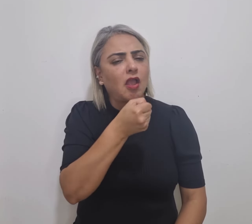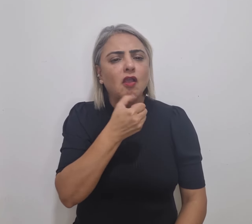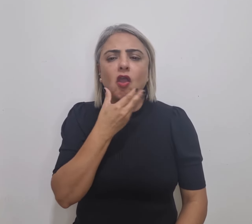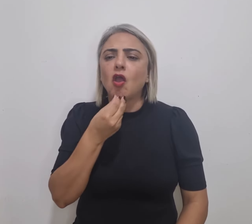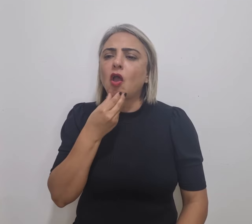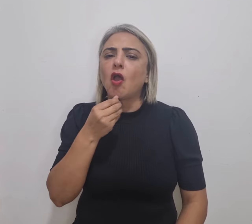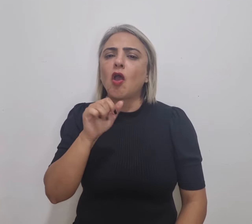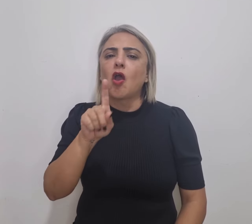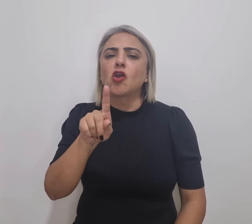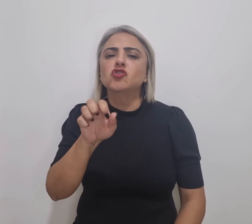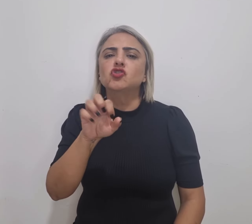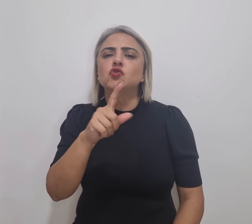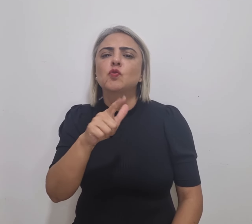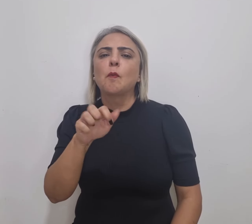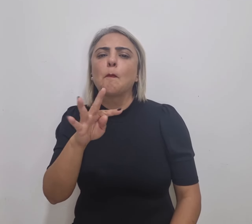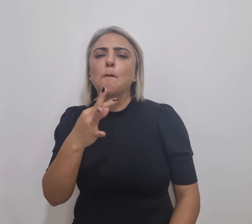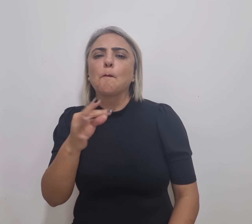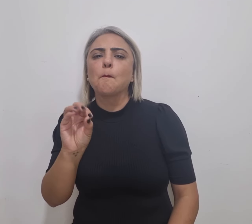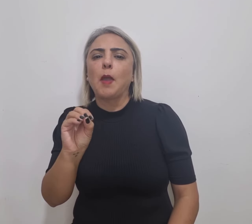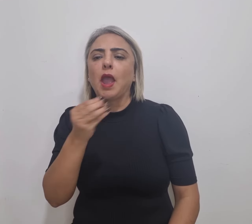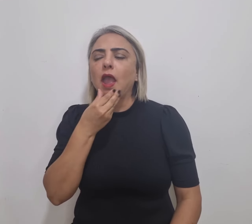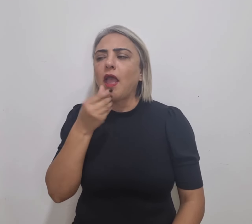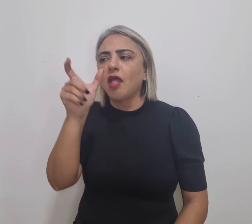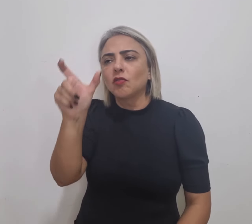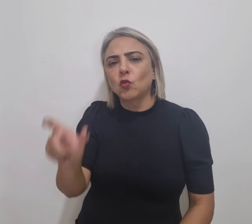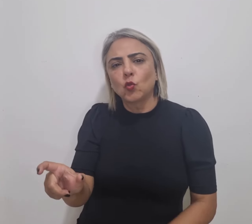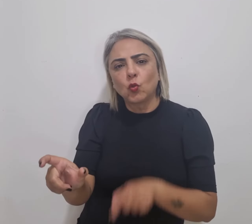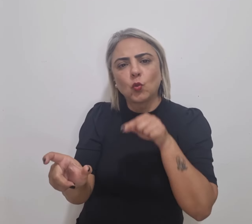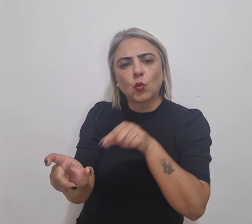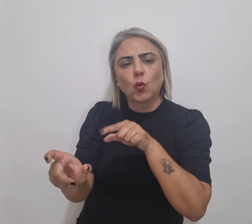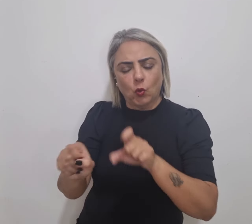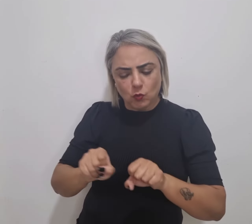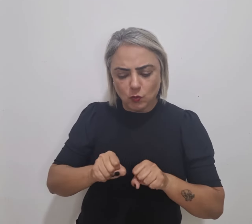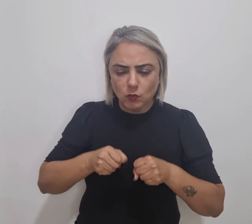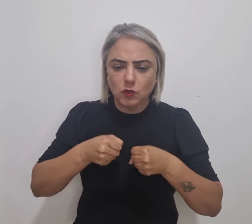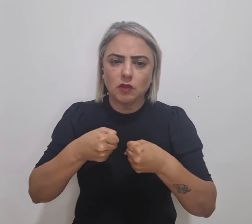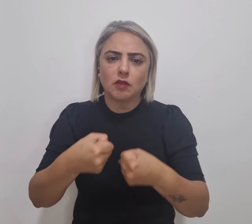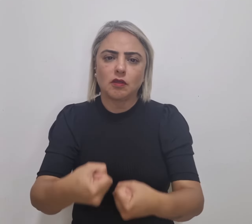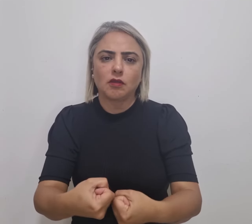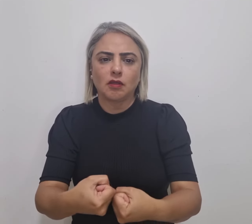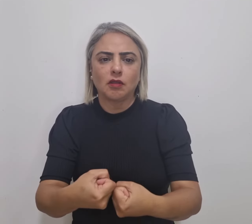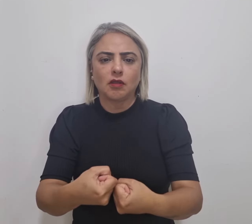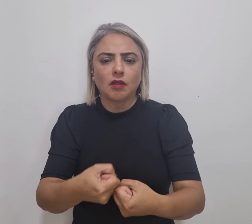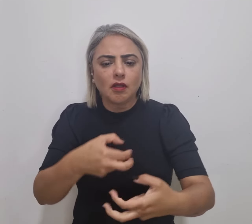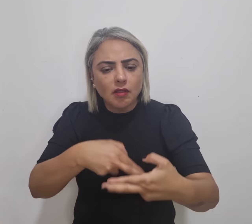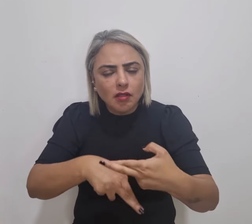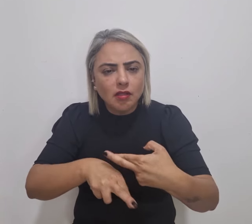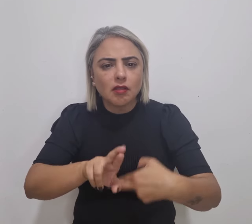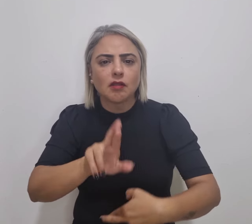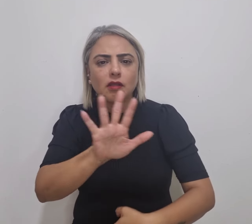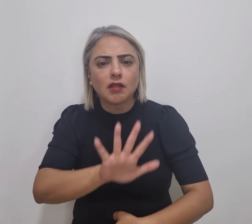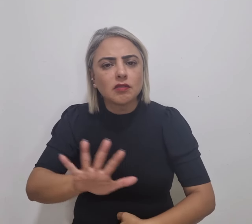Gilberto Berkovitch, um dos grandes defensores da renacionalização da Petrobras e